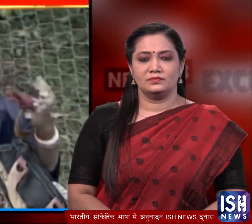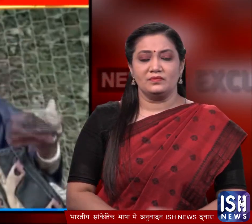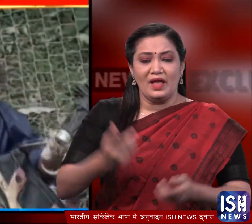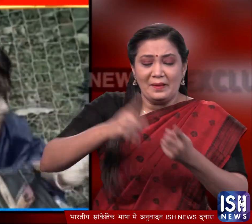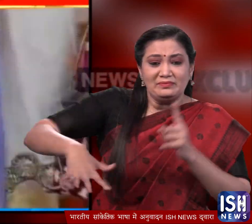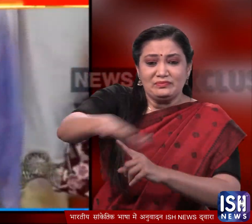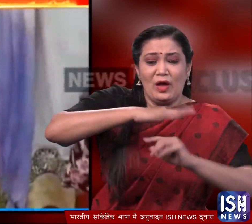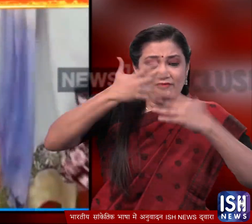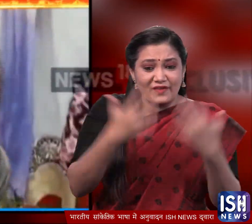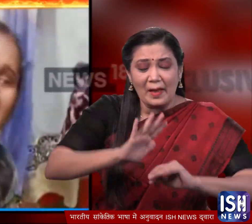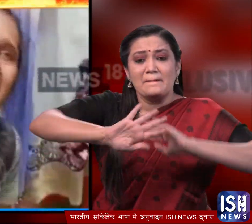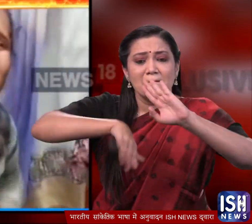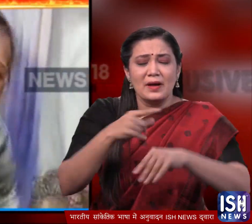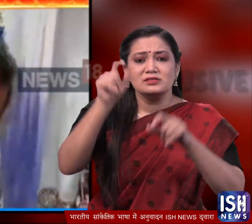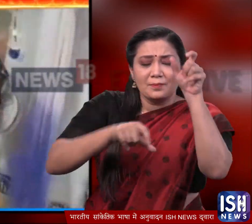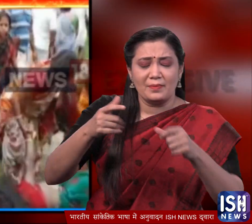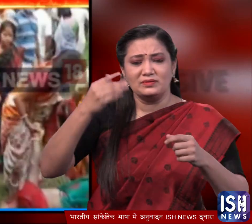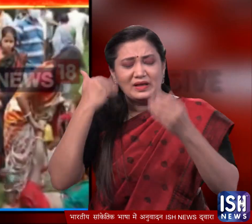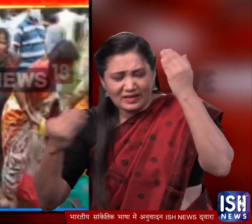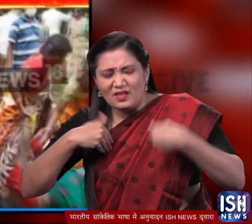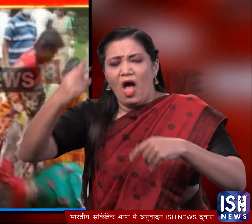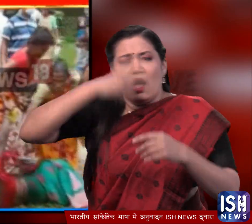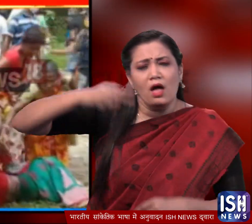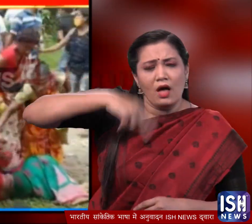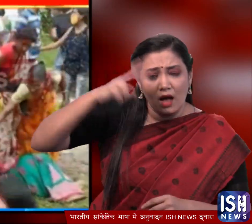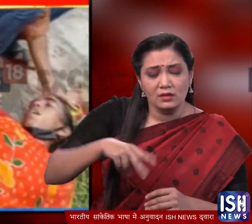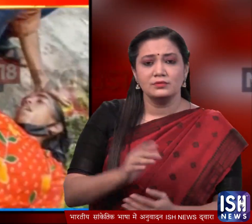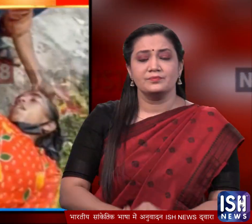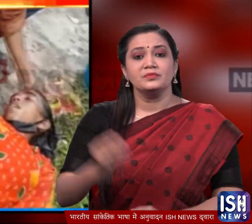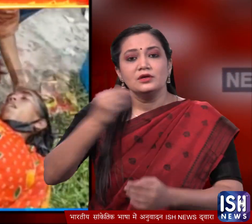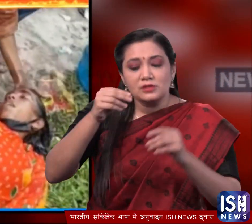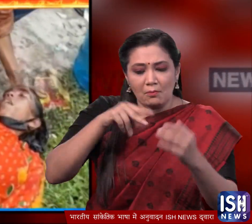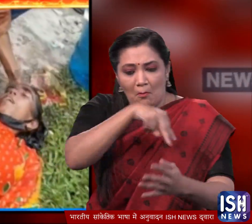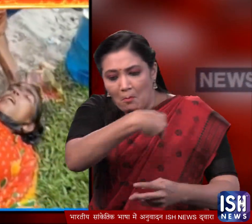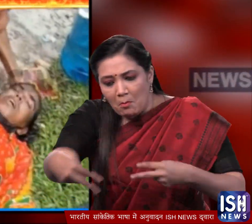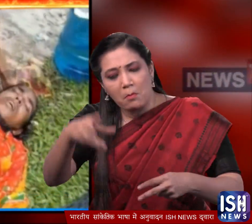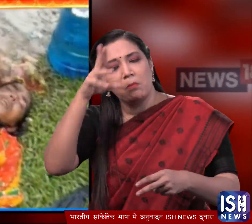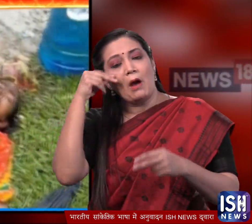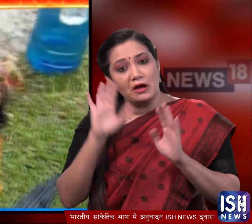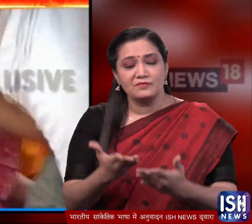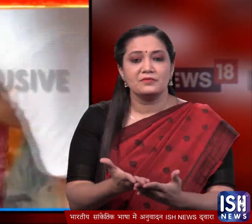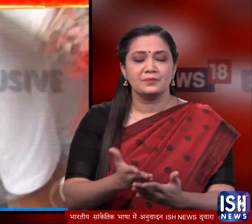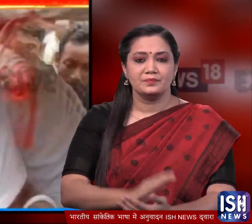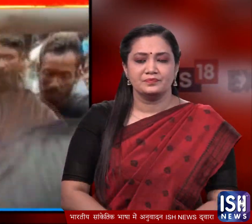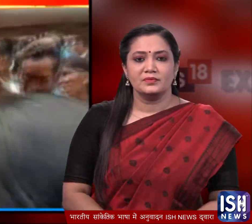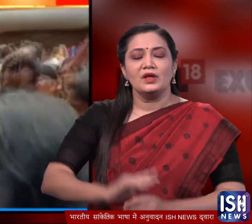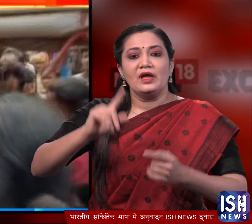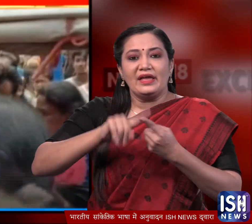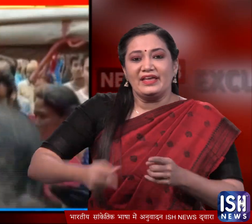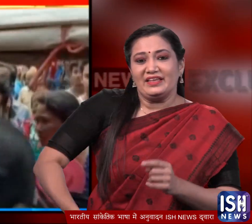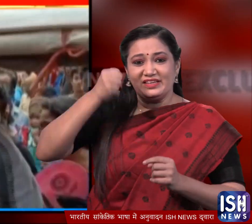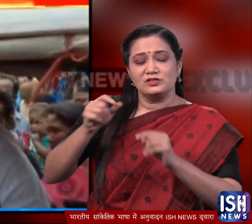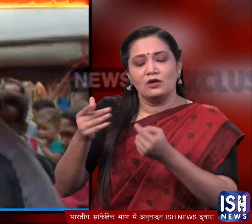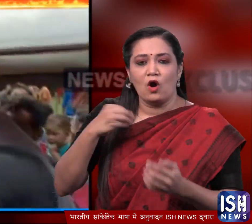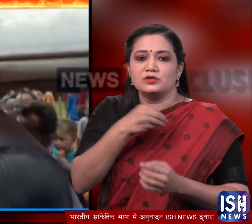हादसे के बाद की जो तस्वीर सामने आई उसमें कुछ घायल फूट फूट कर रोते नजर आए तो कुछ जमीन पर बेसुध पड़े दिखे, जिन्हें ई रिक्शा की